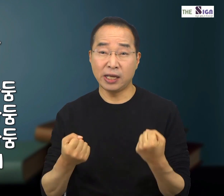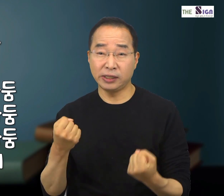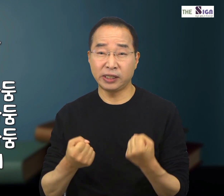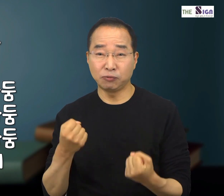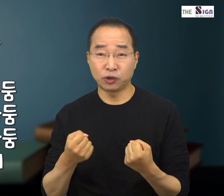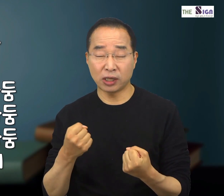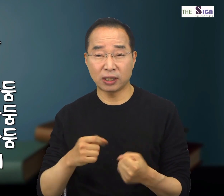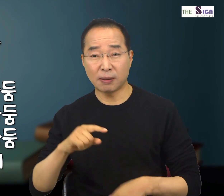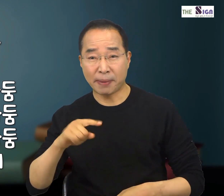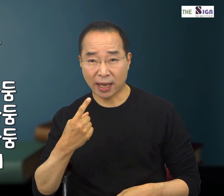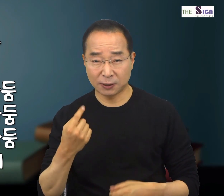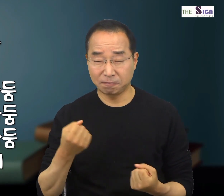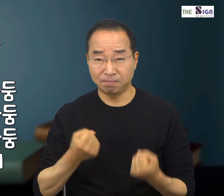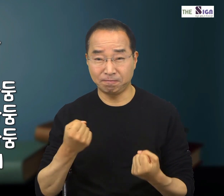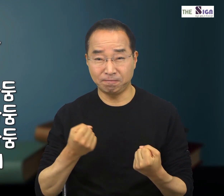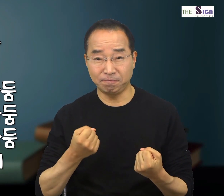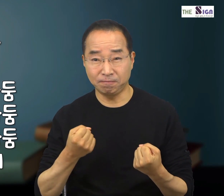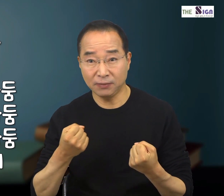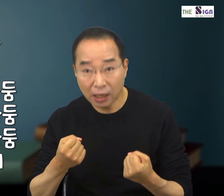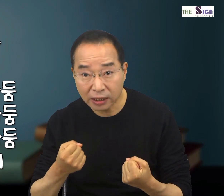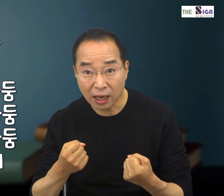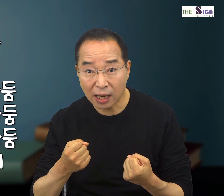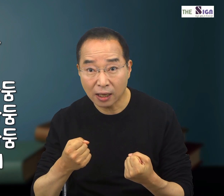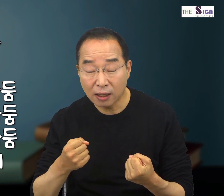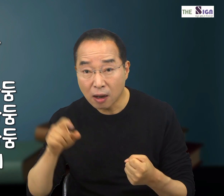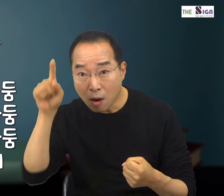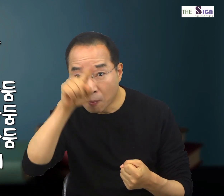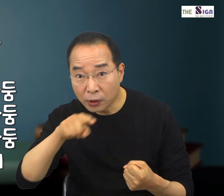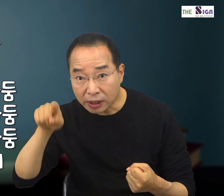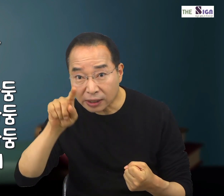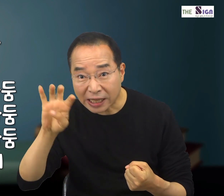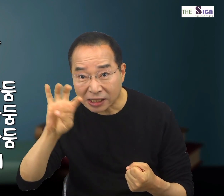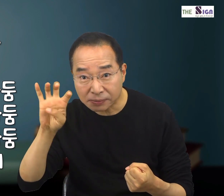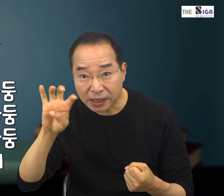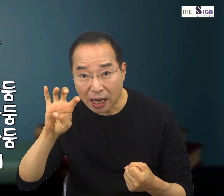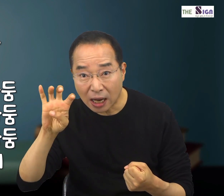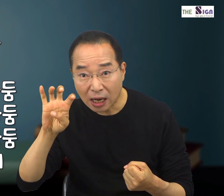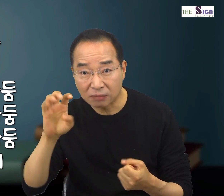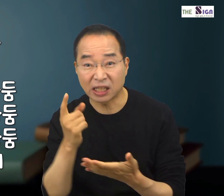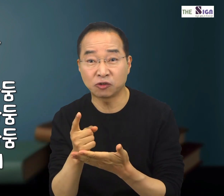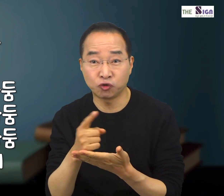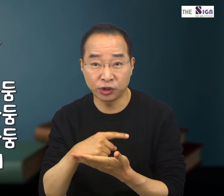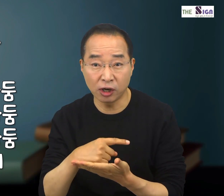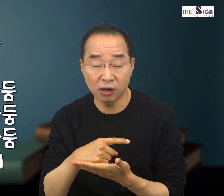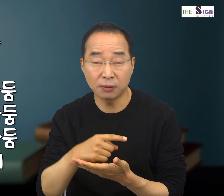한참 운전하다가 100 하다가 보니까 40이야. 그럼 다시 줄여.